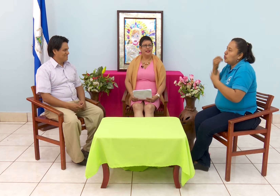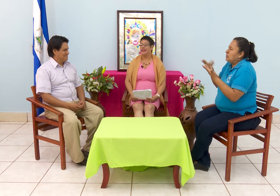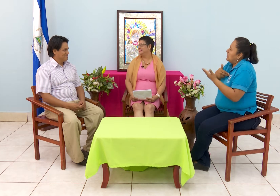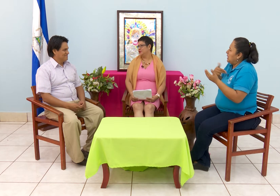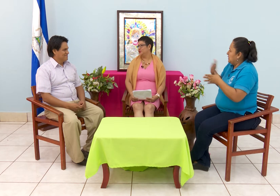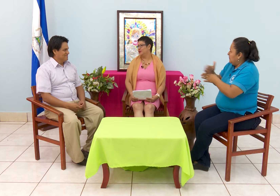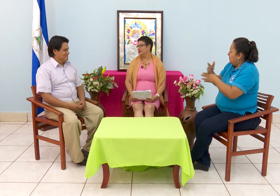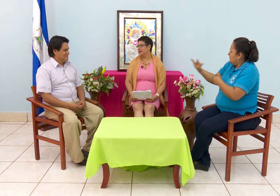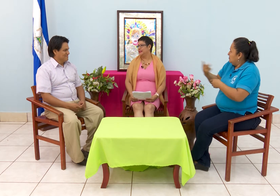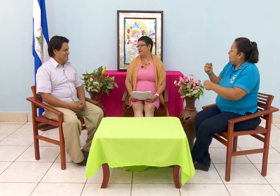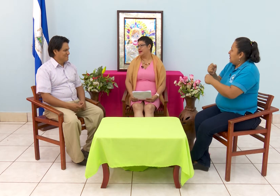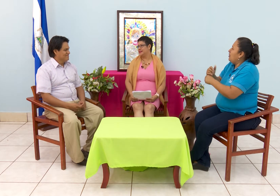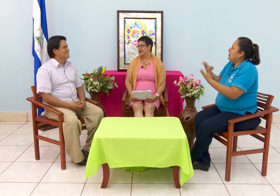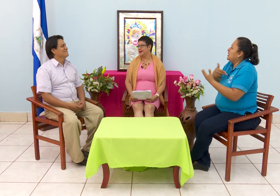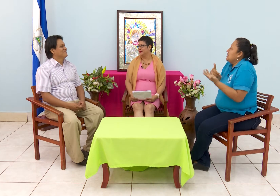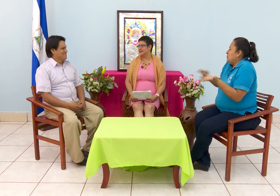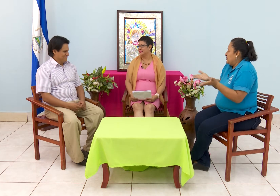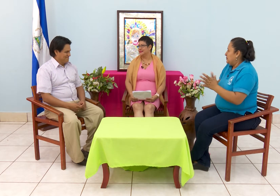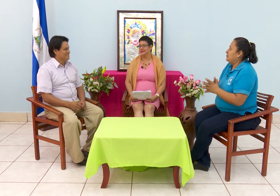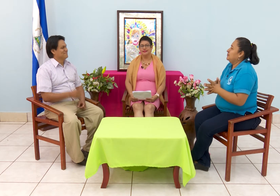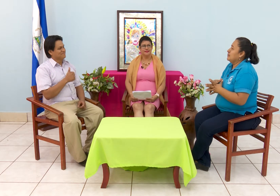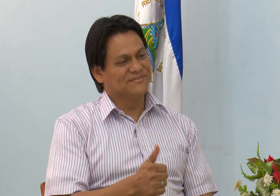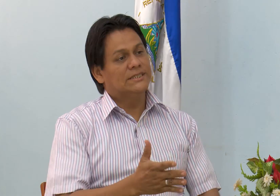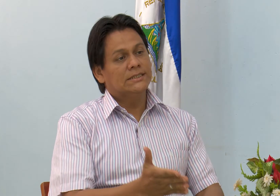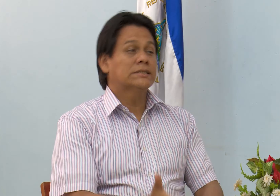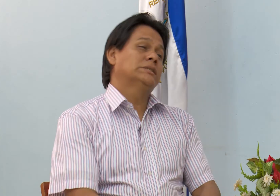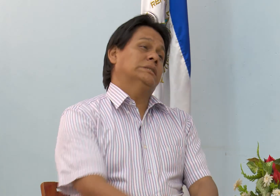y el instructor de lenguaje de señas nicaragüense. Bien,